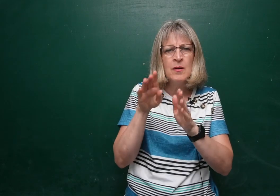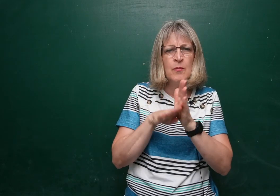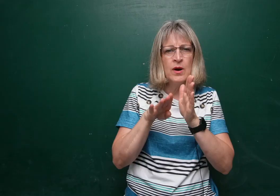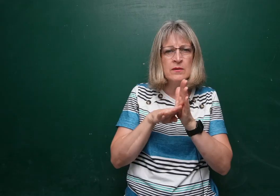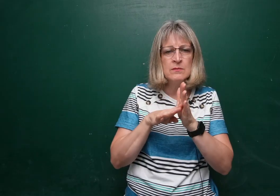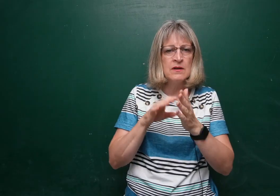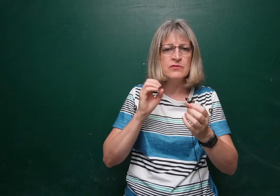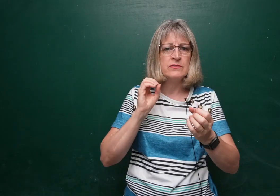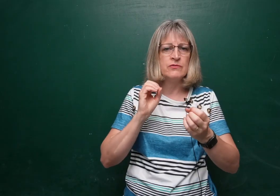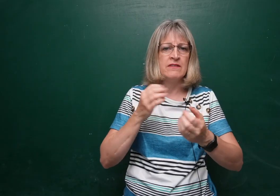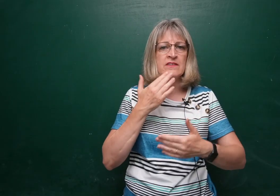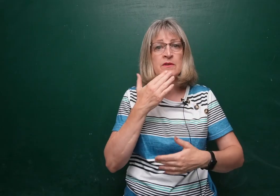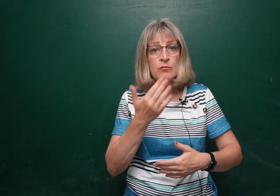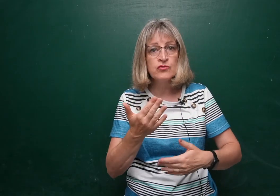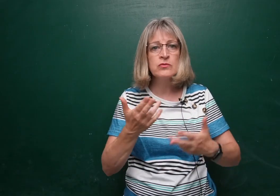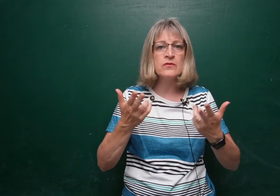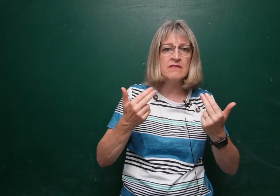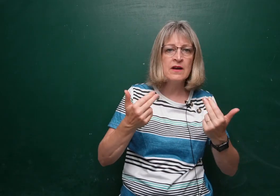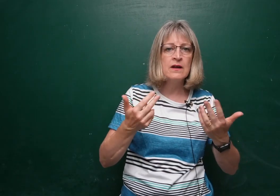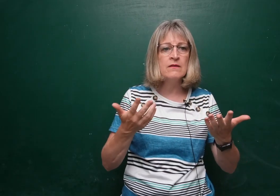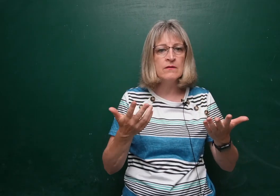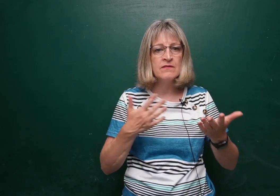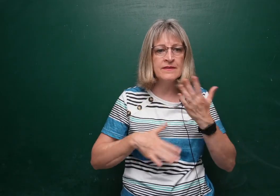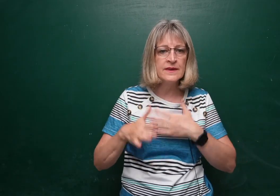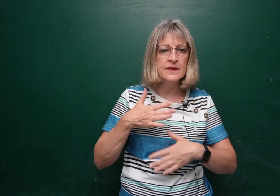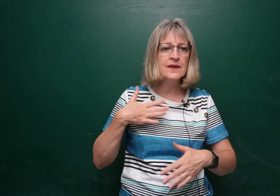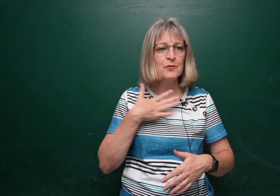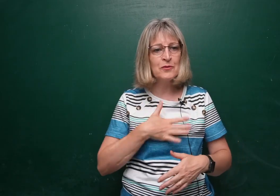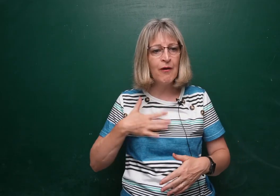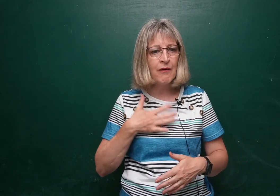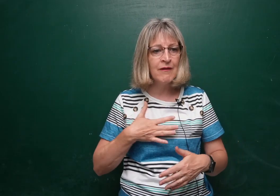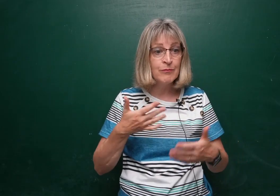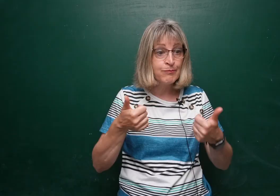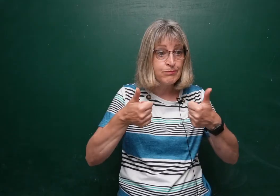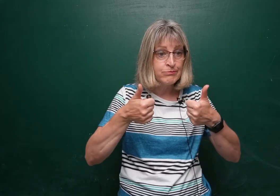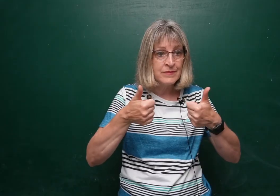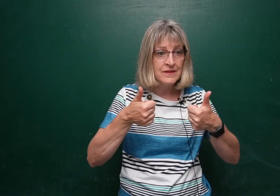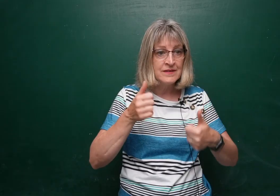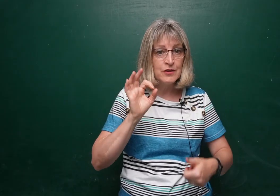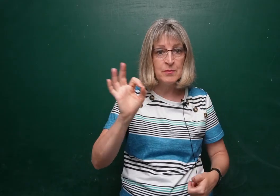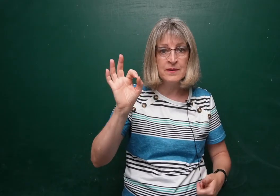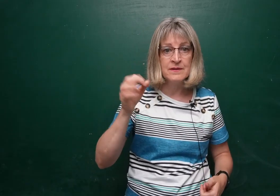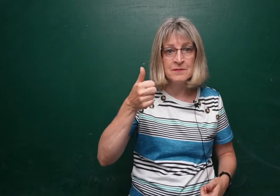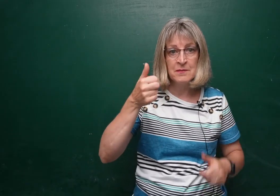Moins? Bah, vous savez déjà me dire bonjour, ça va, fatigué, content. C'est top. Bravo,